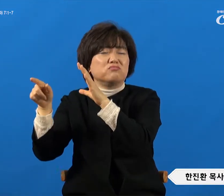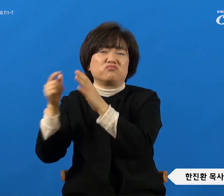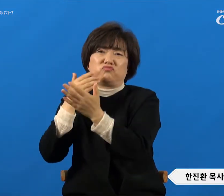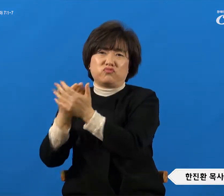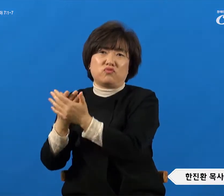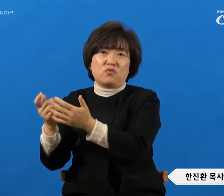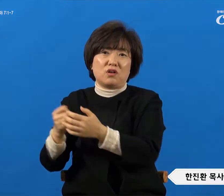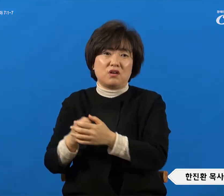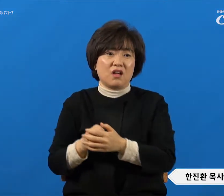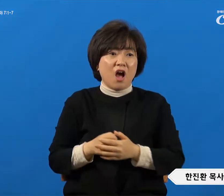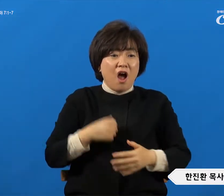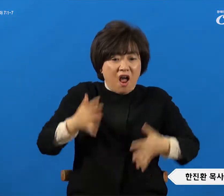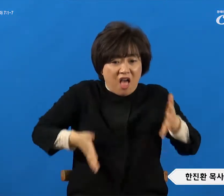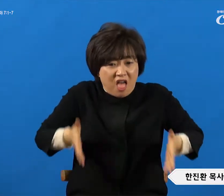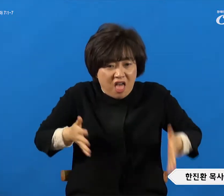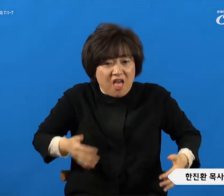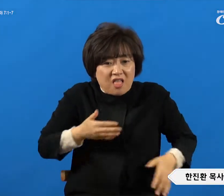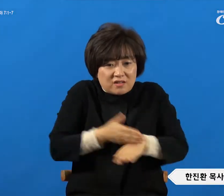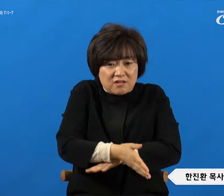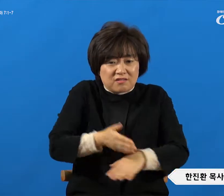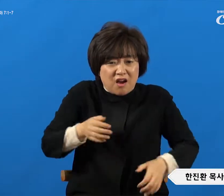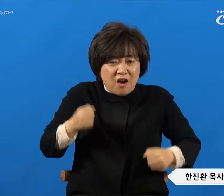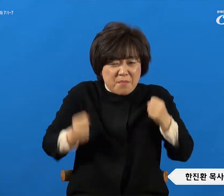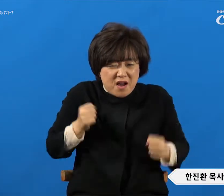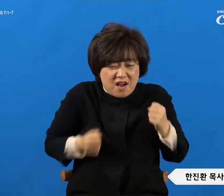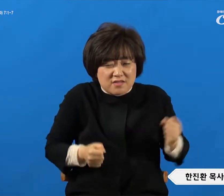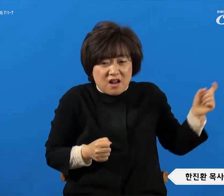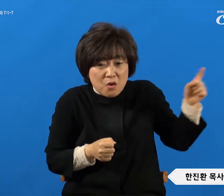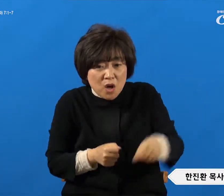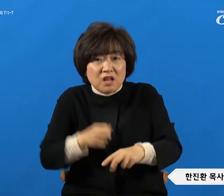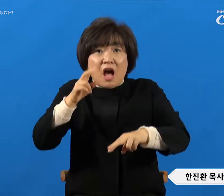달려와서 말씀을 듣는 것하고는 천지 차이입니다.